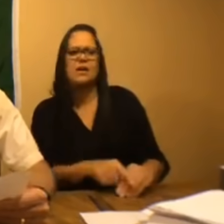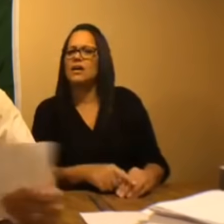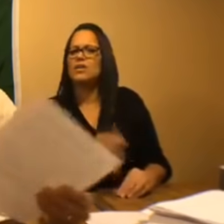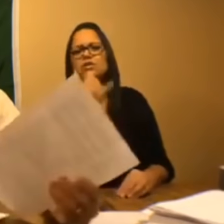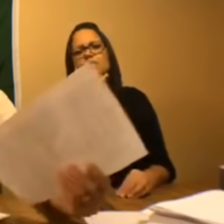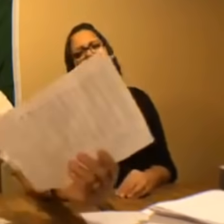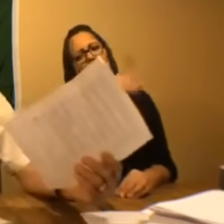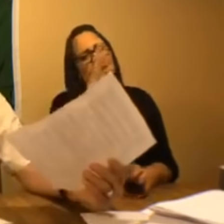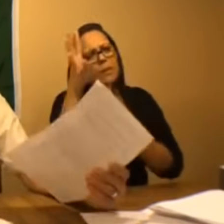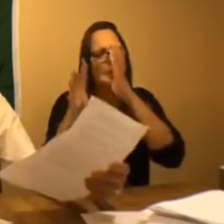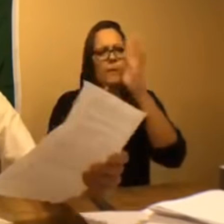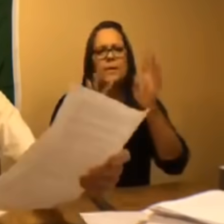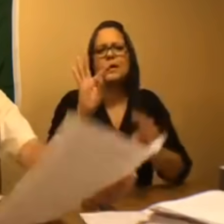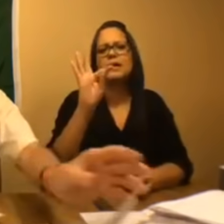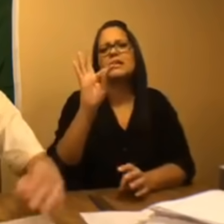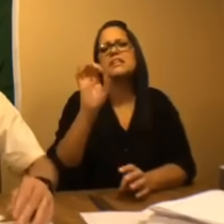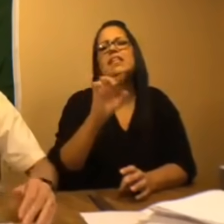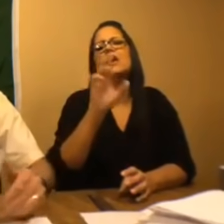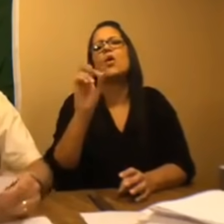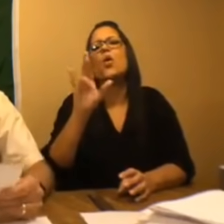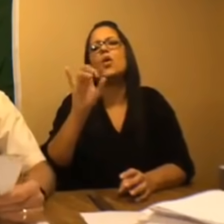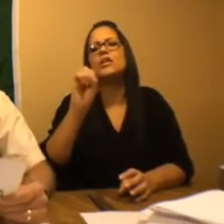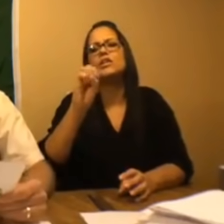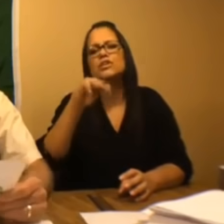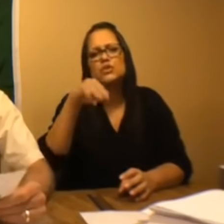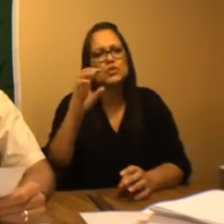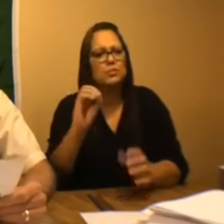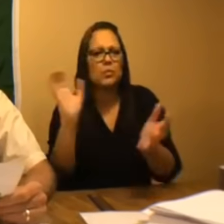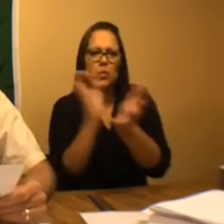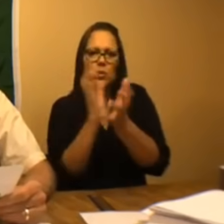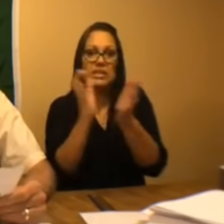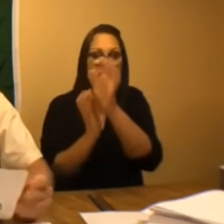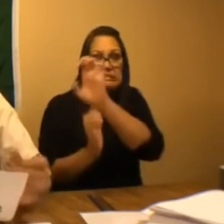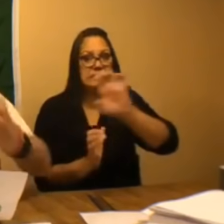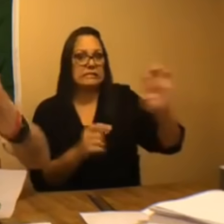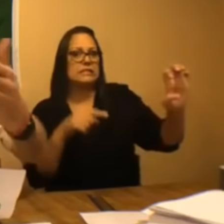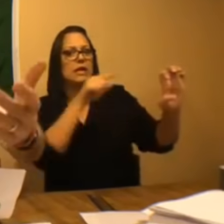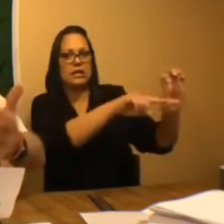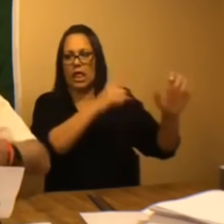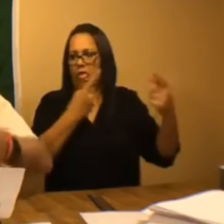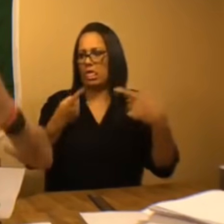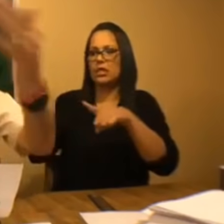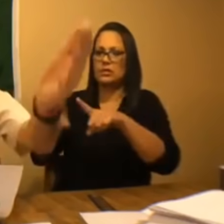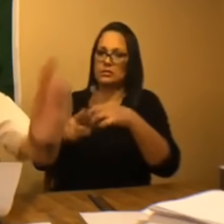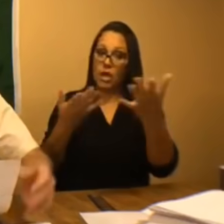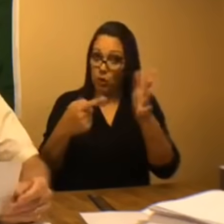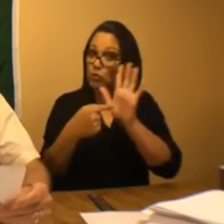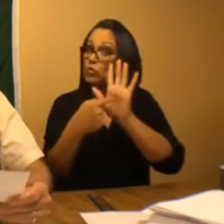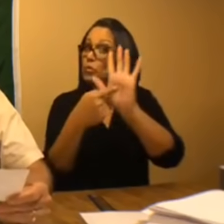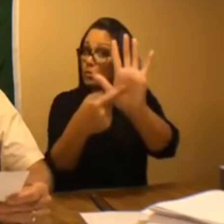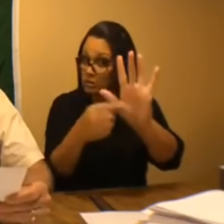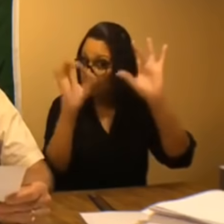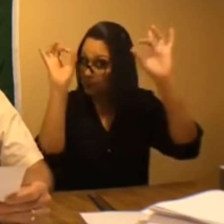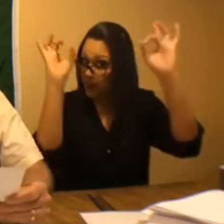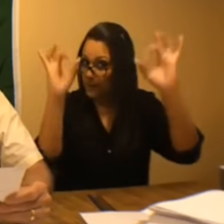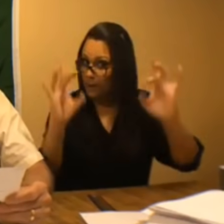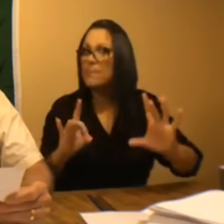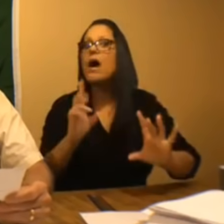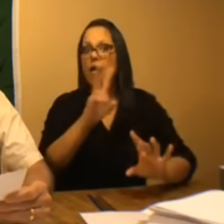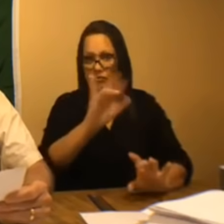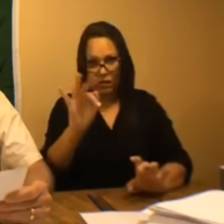terrorismo ambiental de esquerda. Então estamos mostrando alguma coisa e outras virão com toda certeza